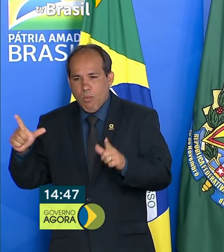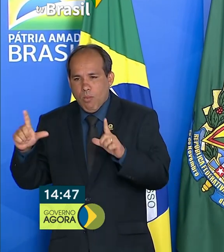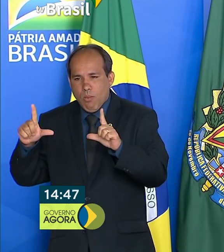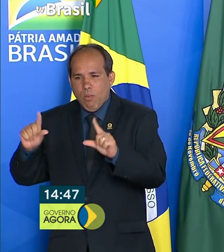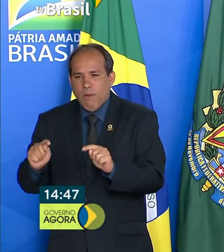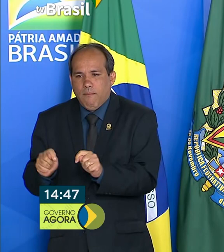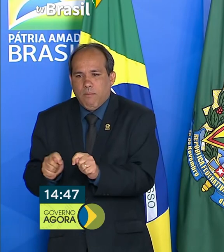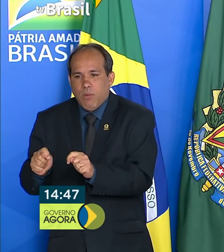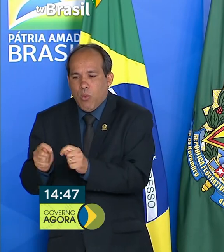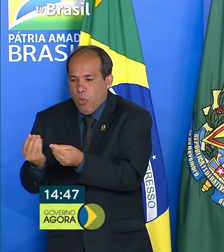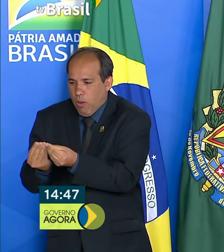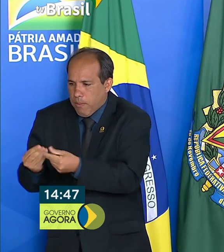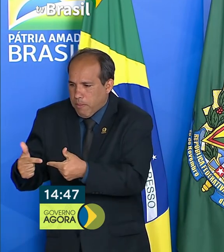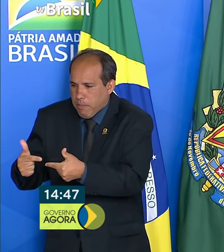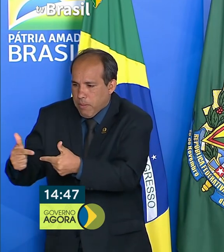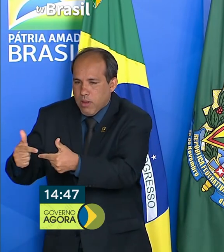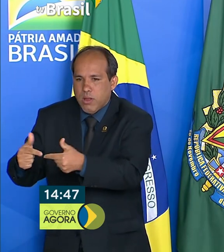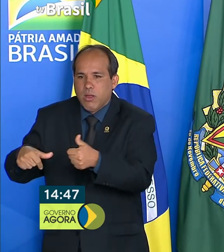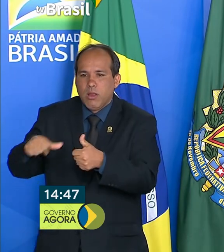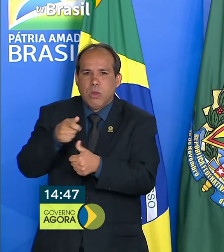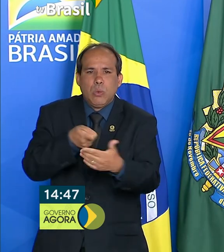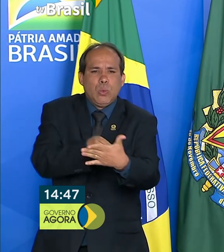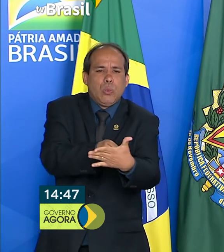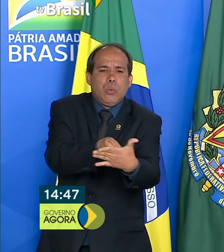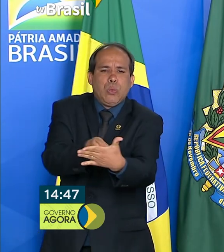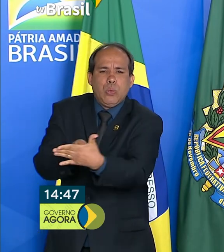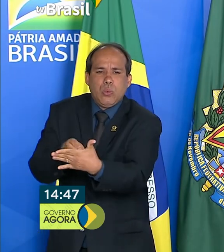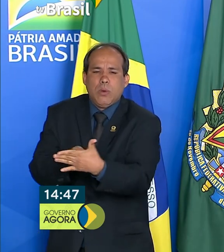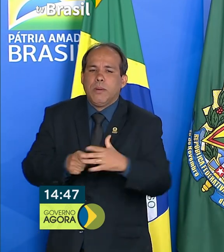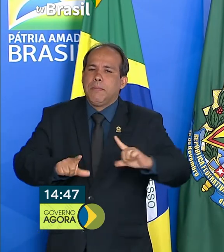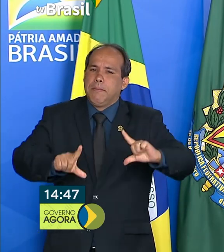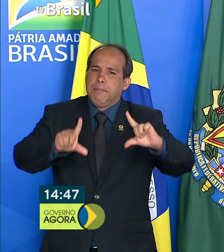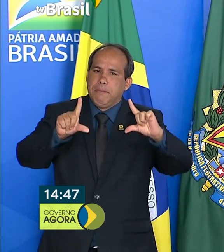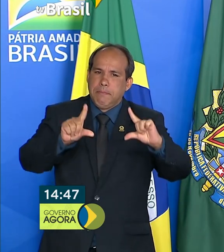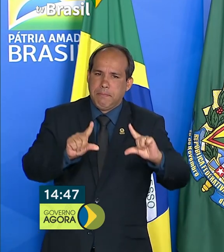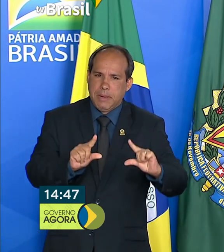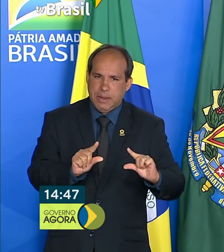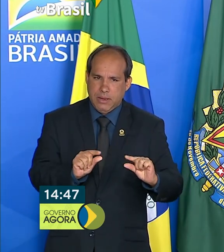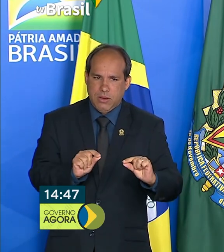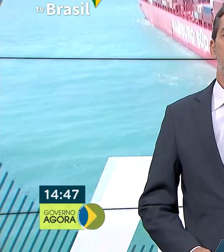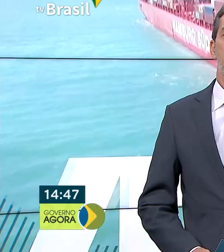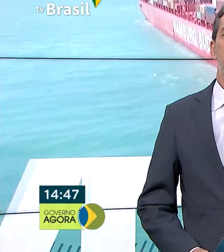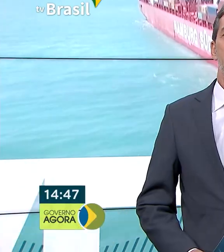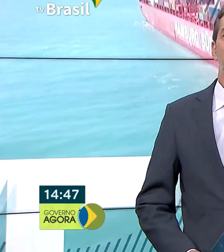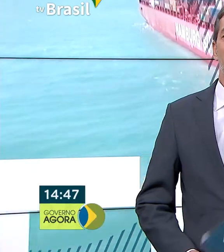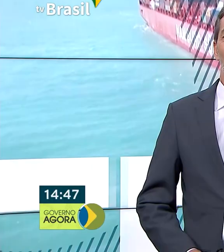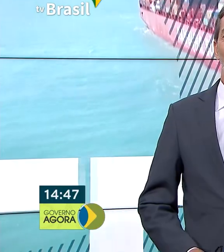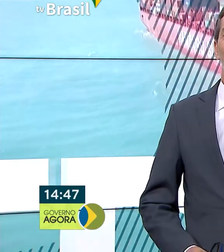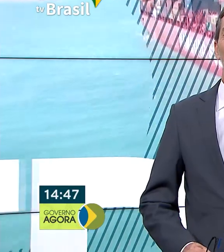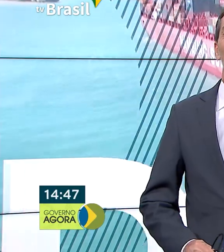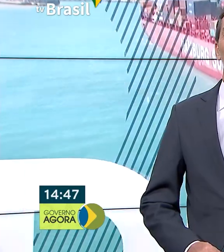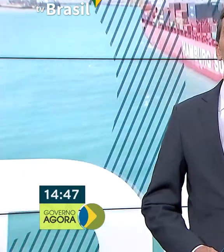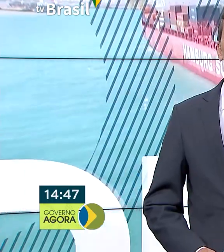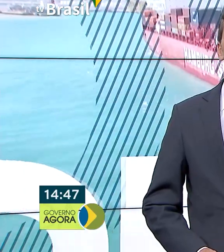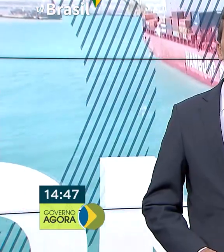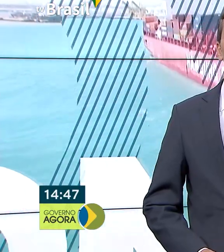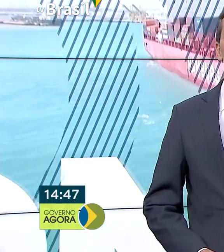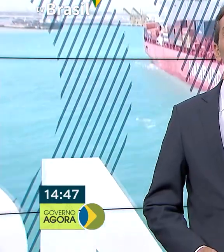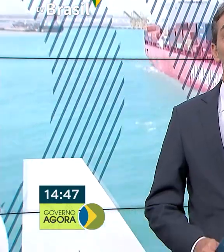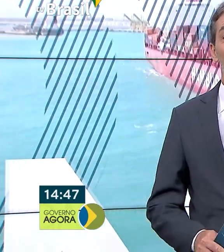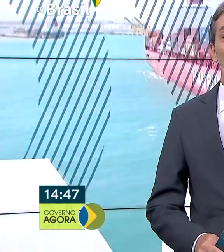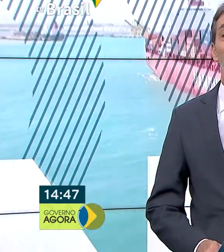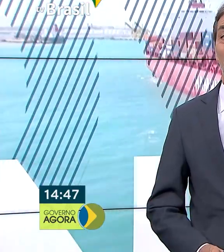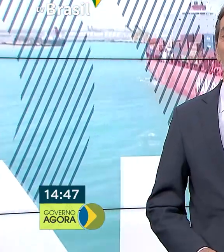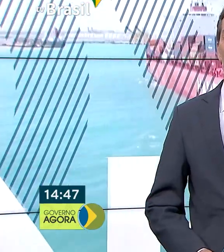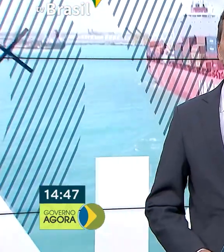e está menos em cima desses que verdadeiramente produzem. O governo agora fica por